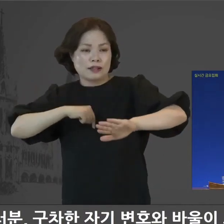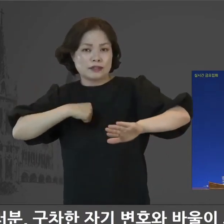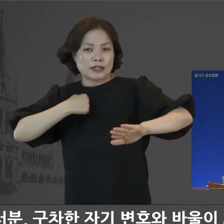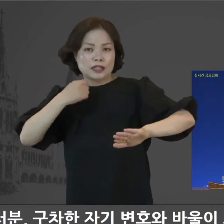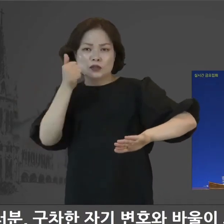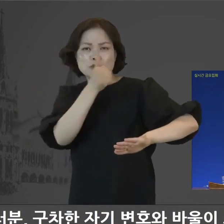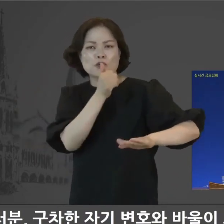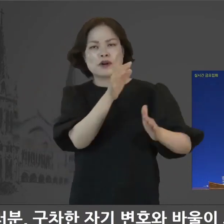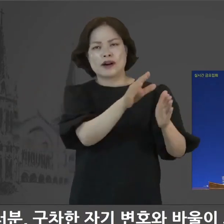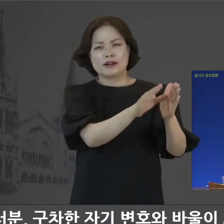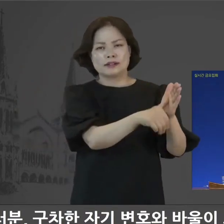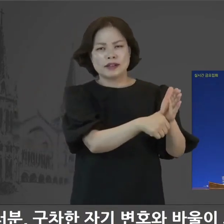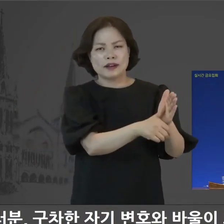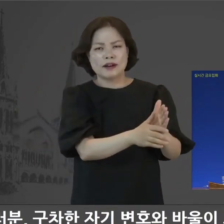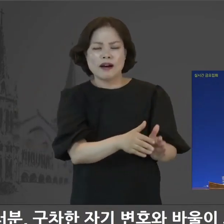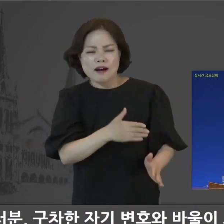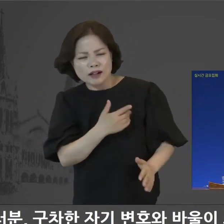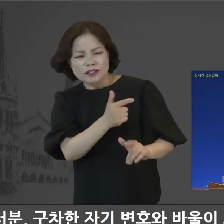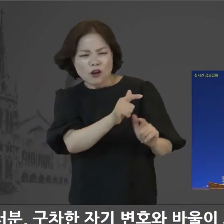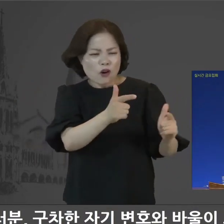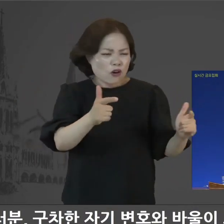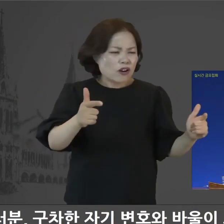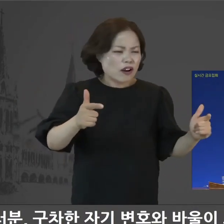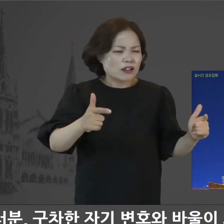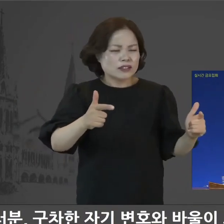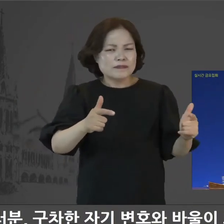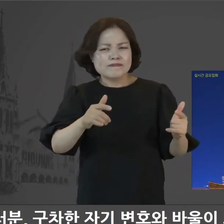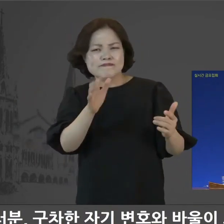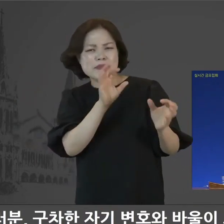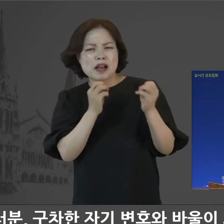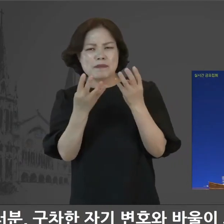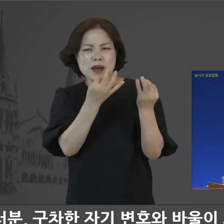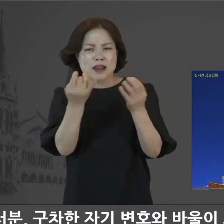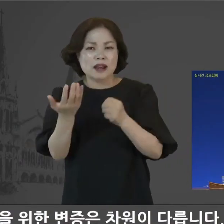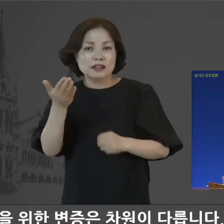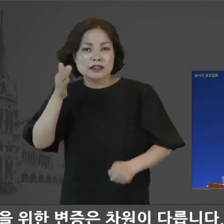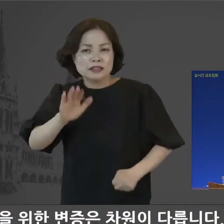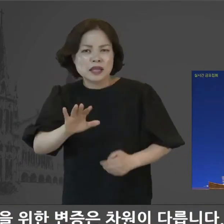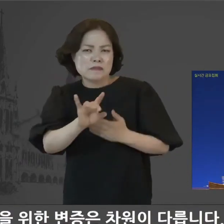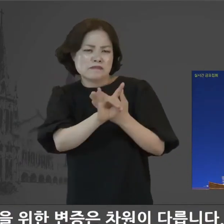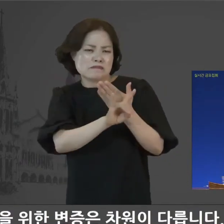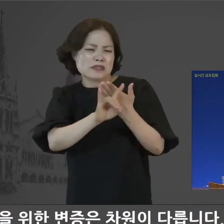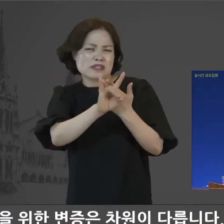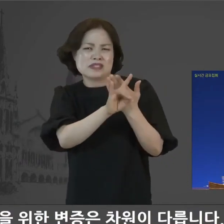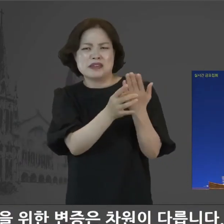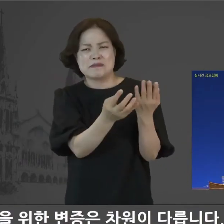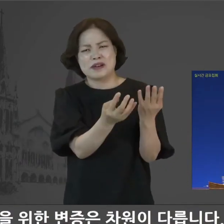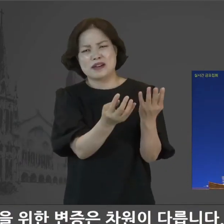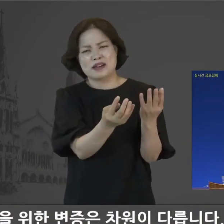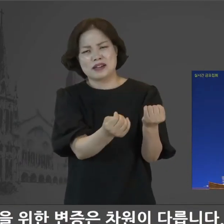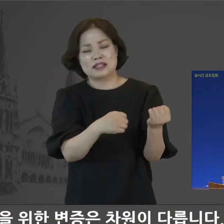변호할 때는 이런저런 둘러다 붙이는 게 많아요. 그리고 이제 핑계가 많이 생겨요.